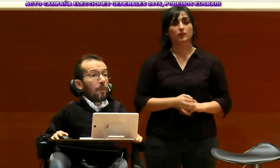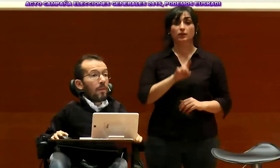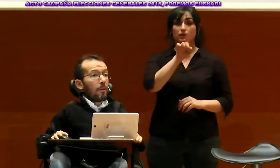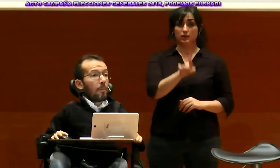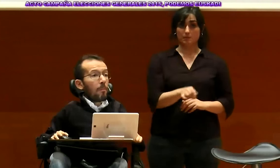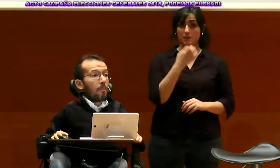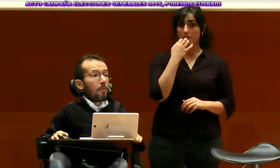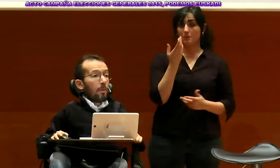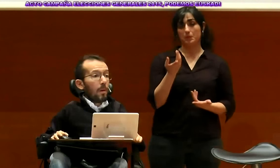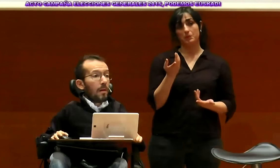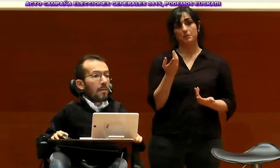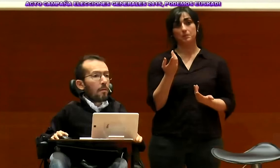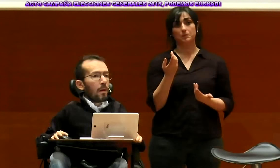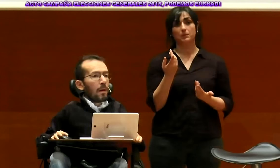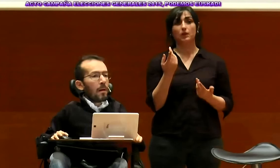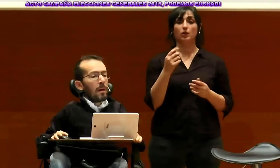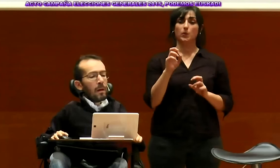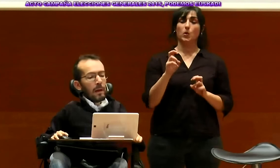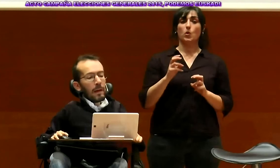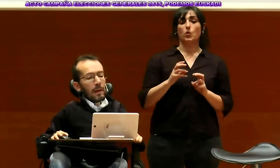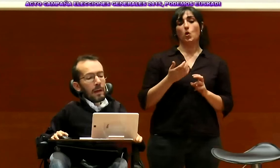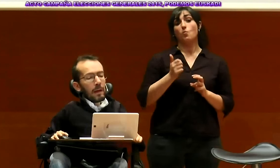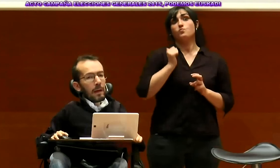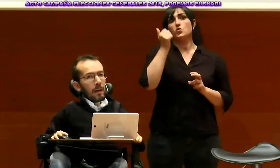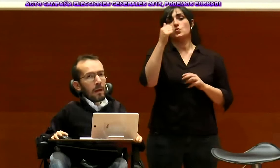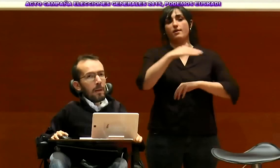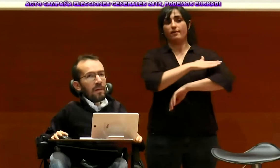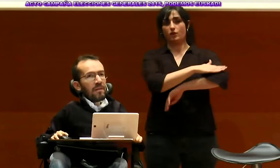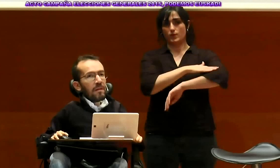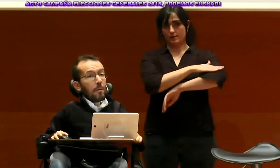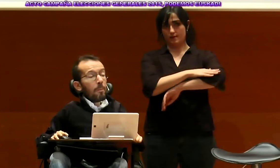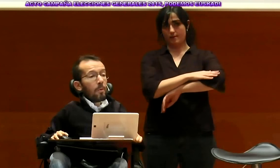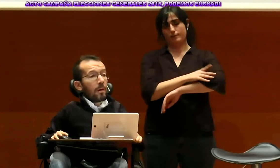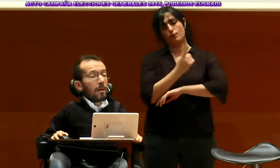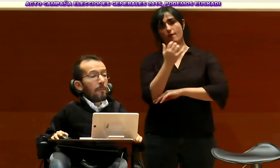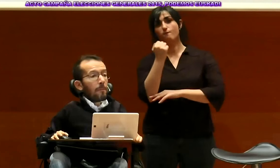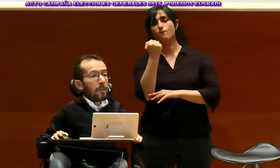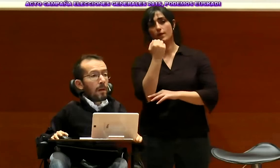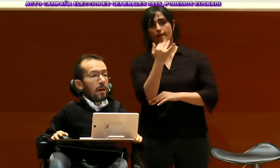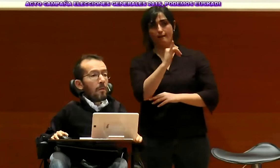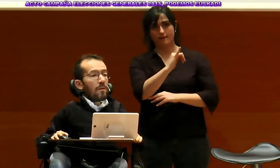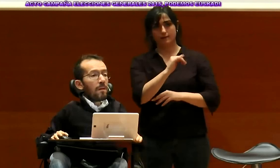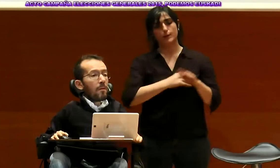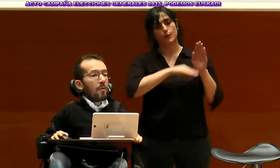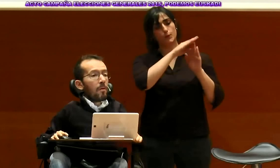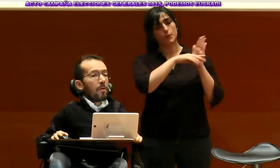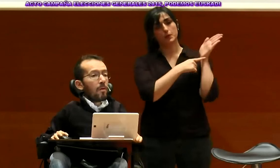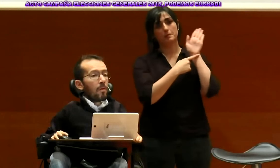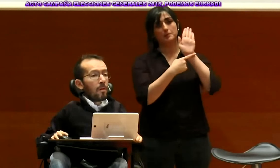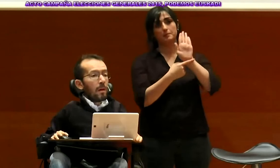una fuerza con probabilidades de gobernar que presenta un programa que no ha